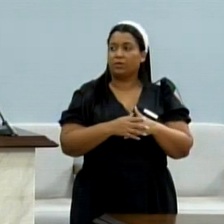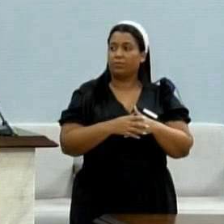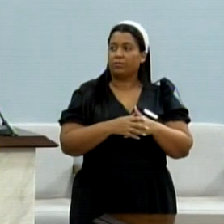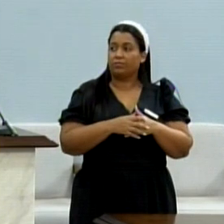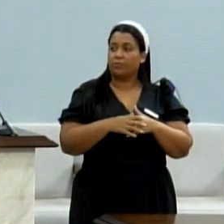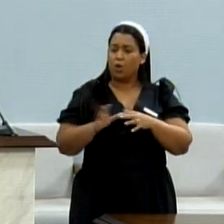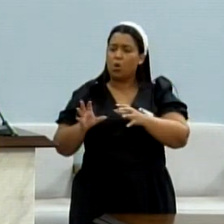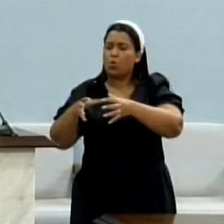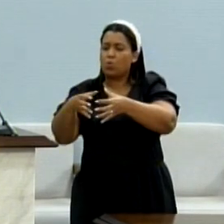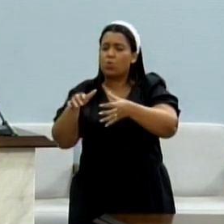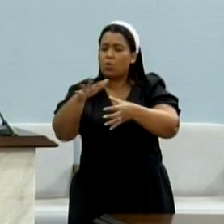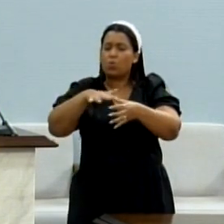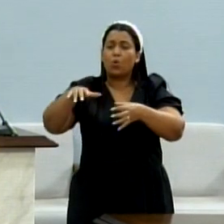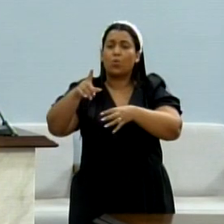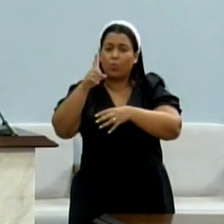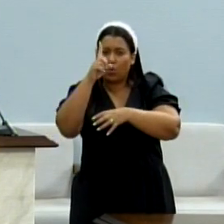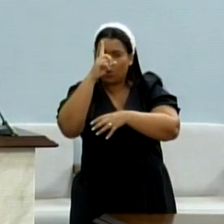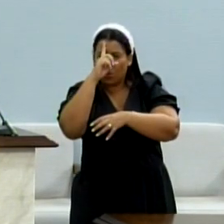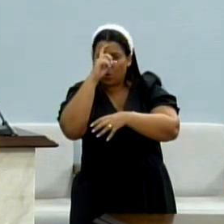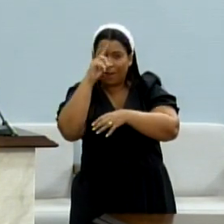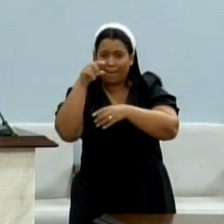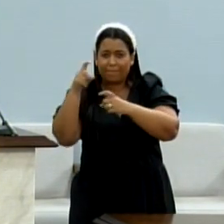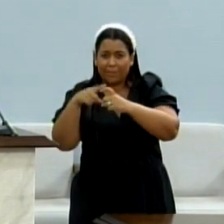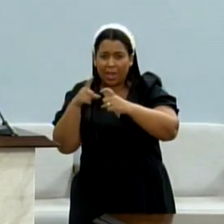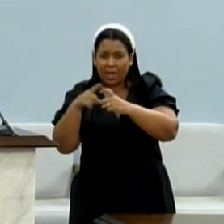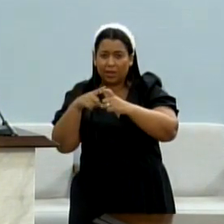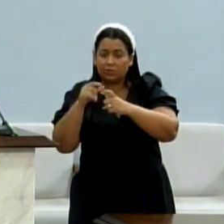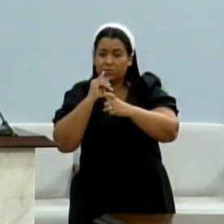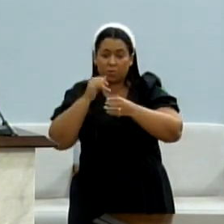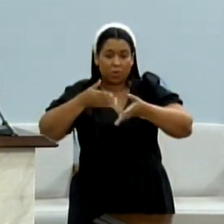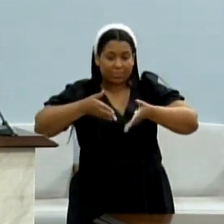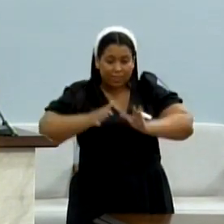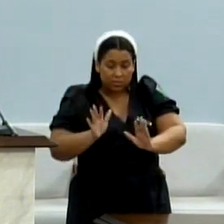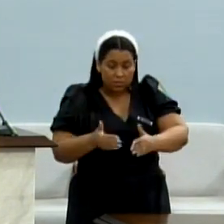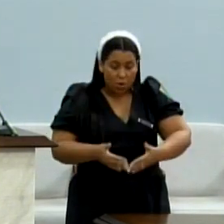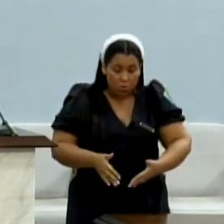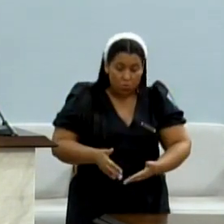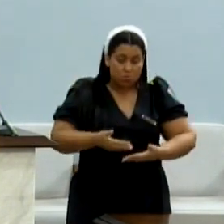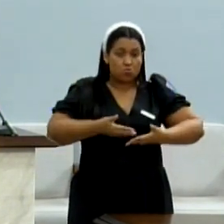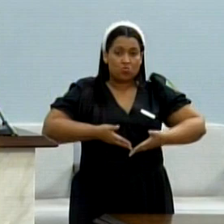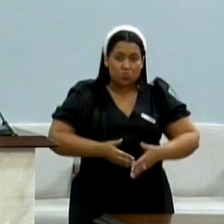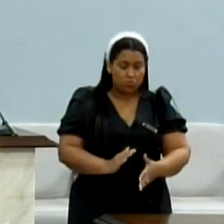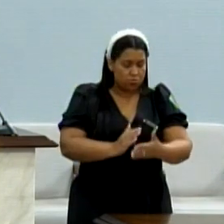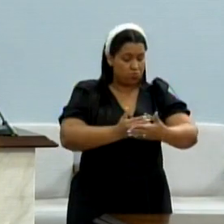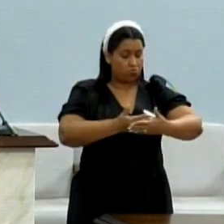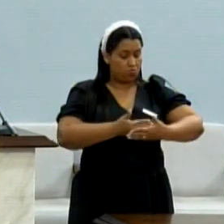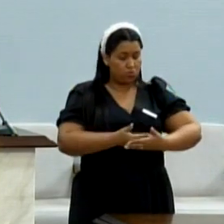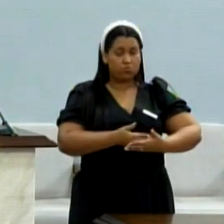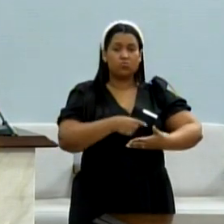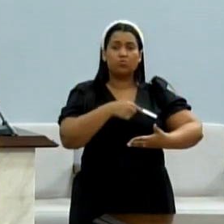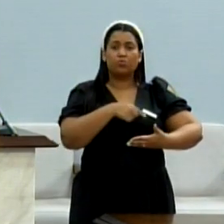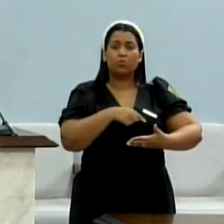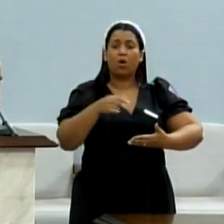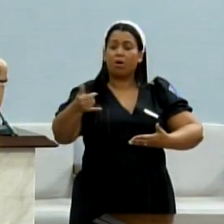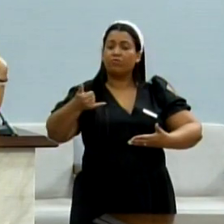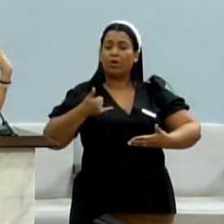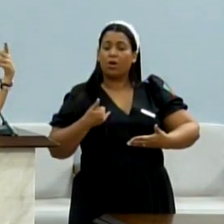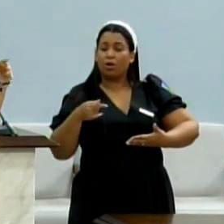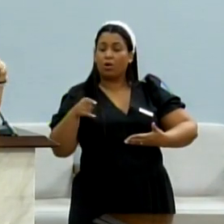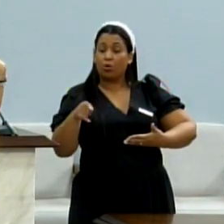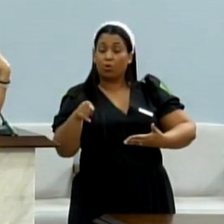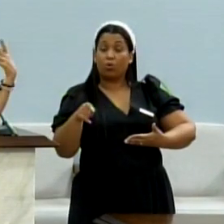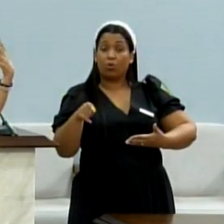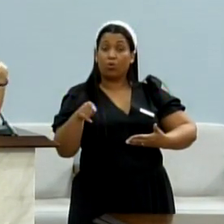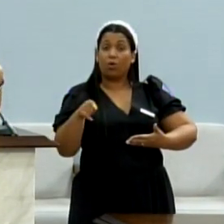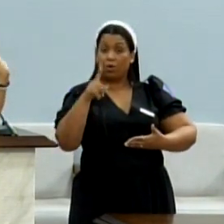algumas equipes médicas para que, ao nascer, né, quando, o que mais me surpreendeu foi falarem assim... Lá no